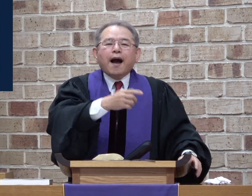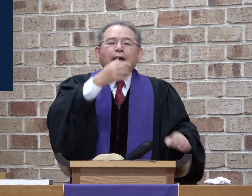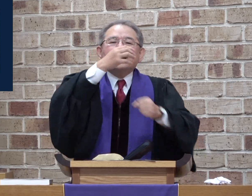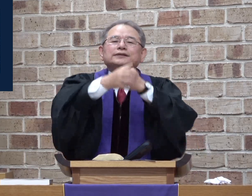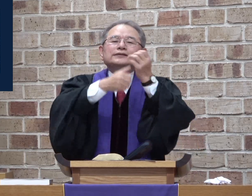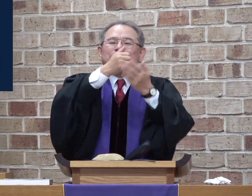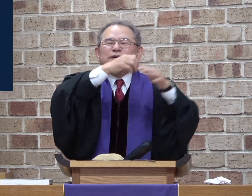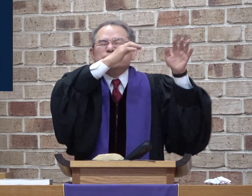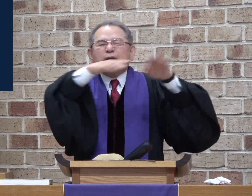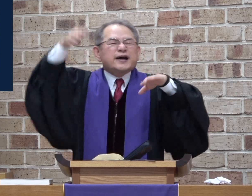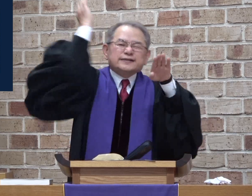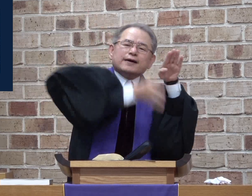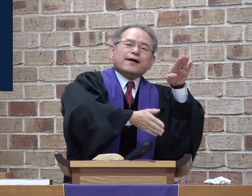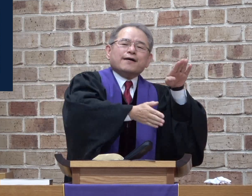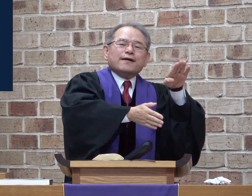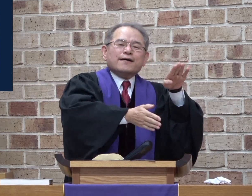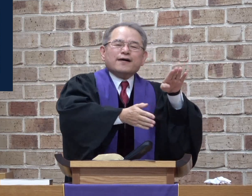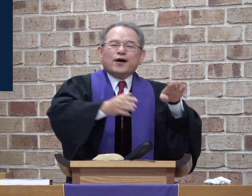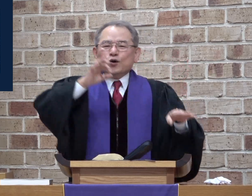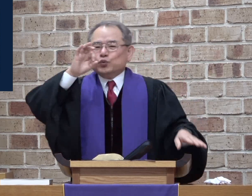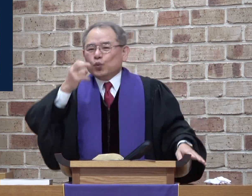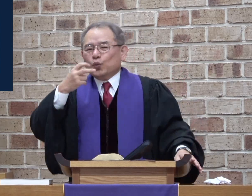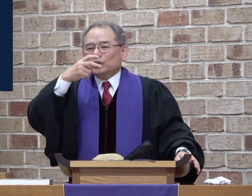하나님께서 바다를 가르고